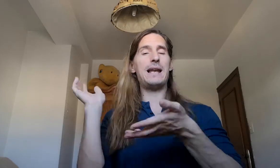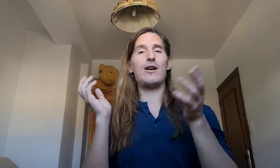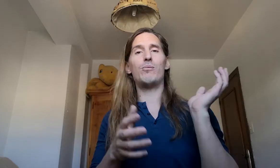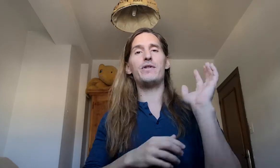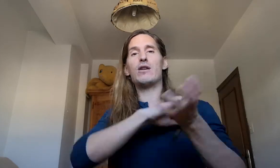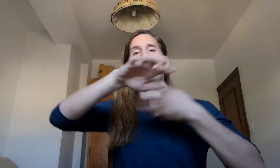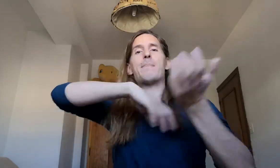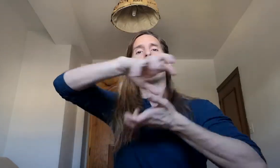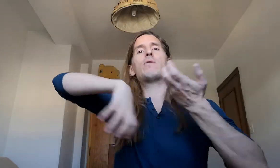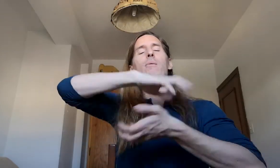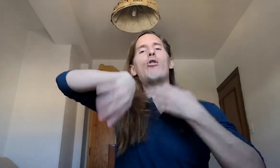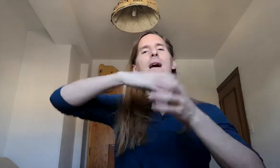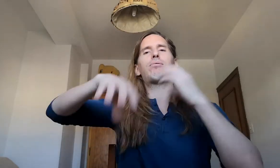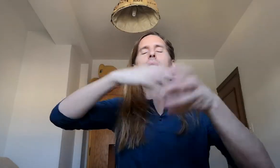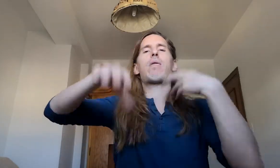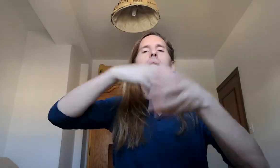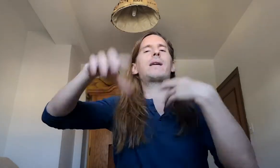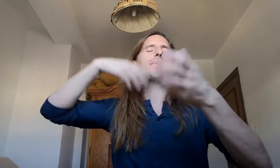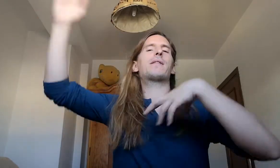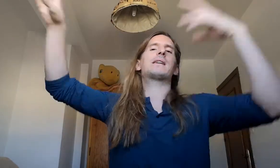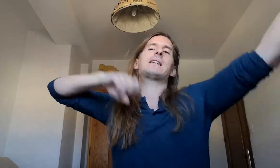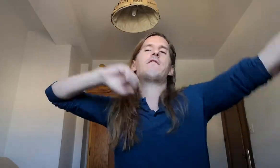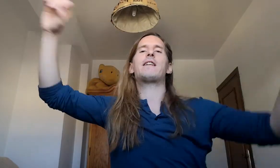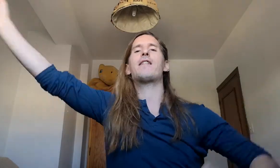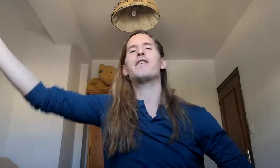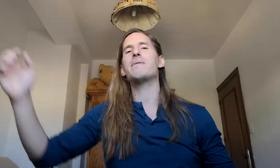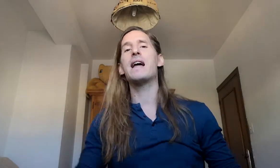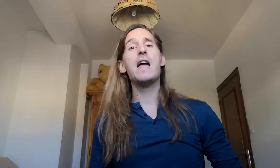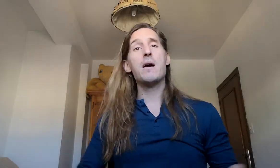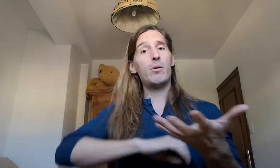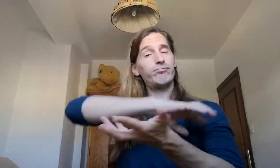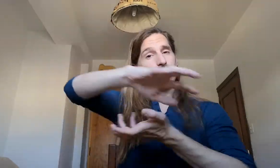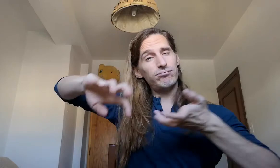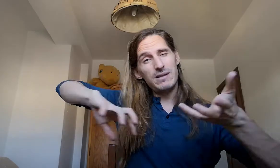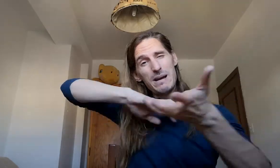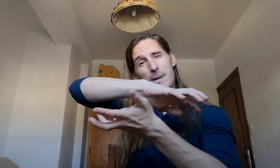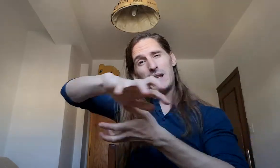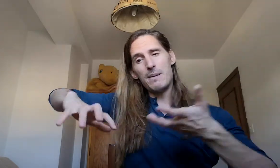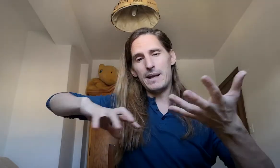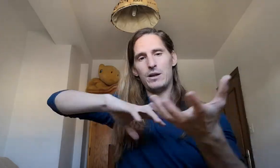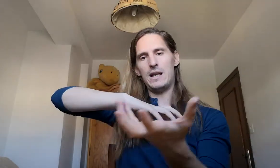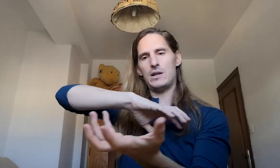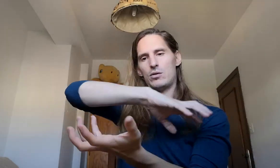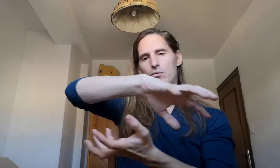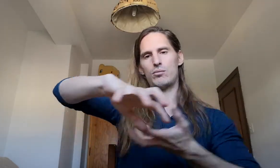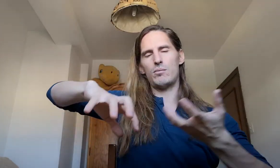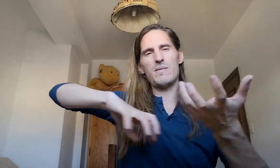los muñecos y aparece una bola y empiezan a salir brazos y piernas. Pues es prácticamente eso.